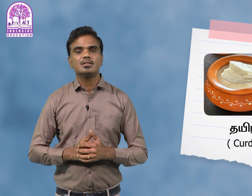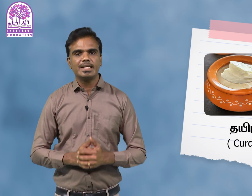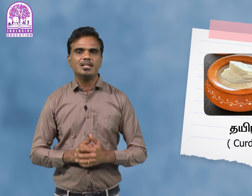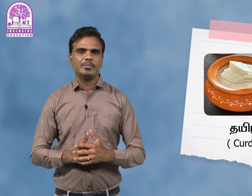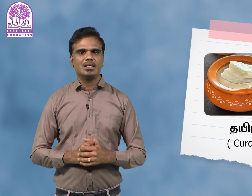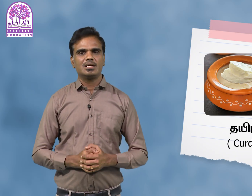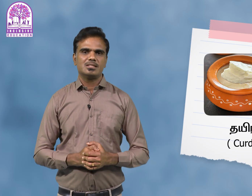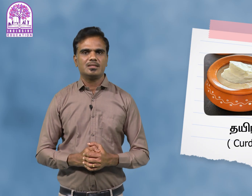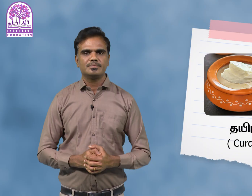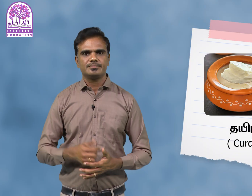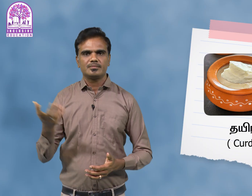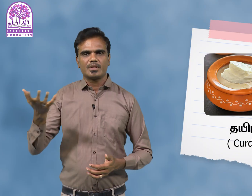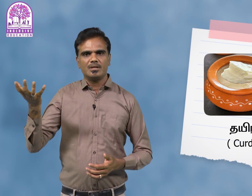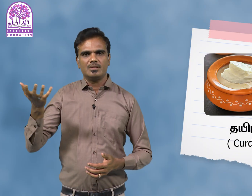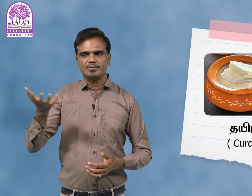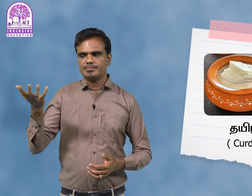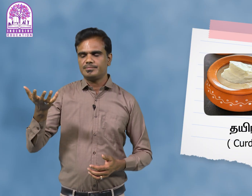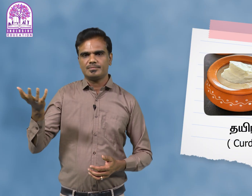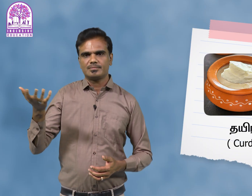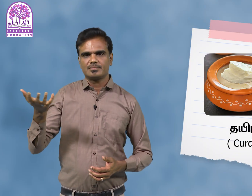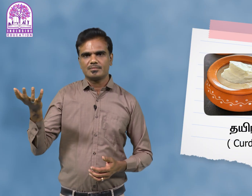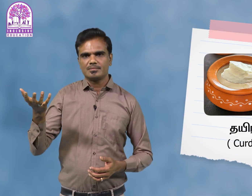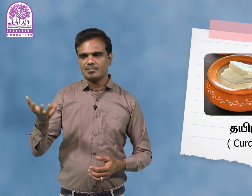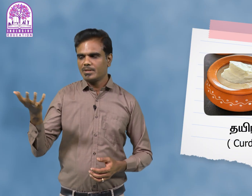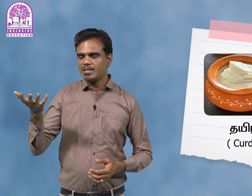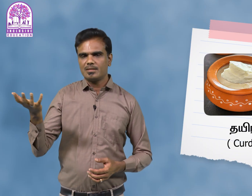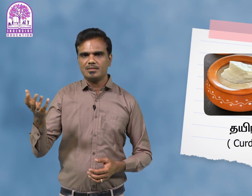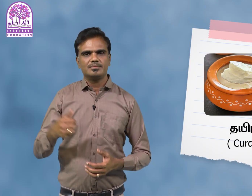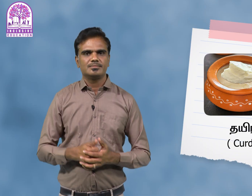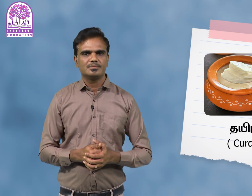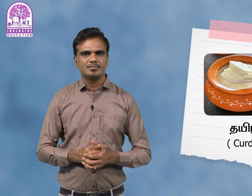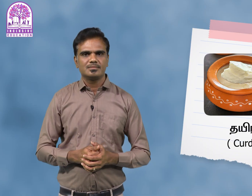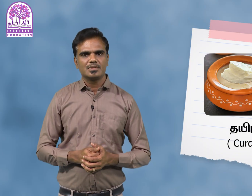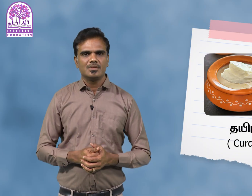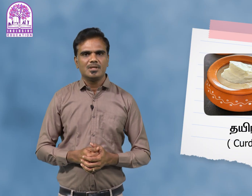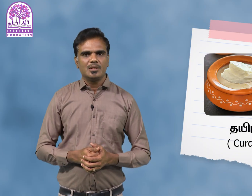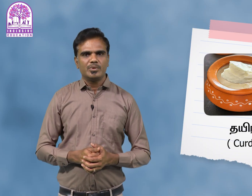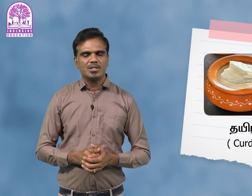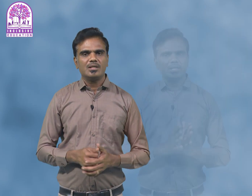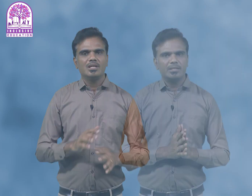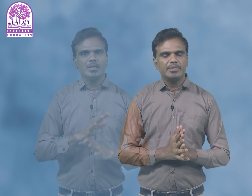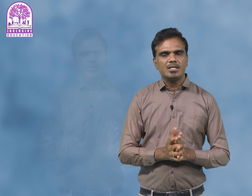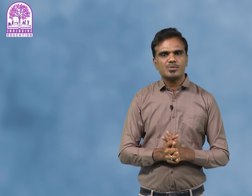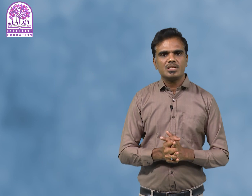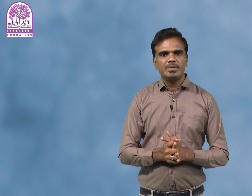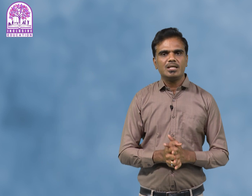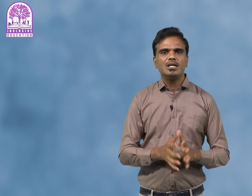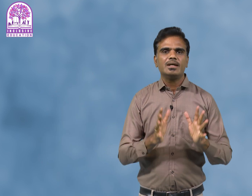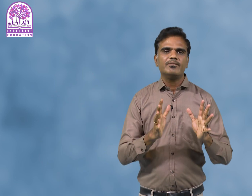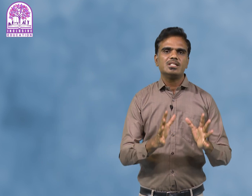தயிர் அப்படிங்கிறதுக்கான சைன், கர்டு. பாருங்க, கர்ட். புரியுதுங்களா? இதுவரை என்ன சொன்னது அப்படின்னா